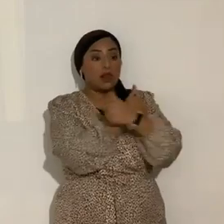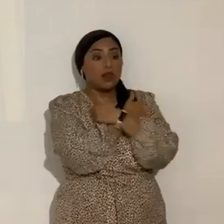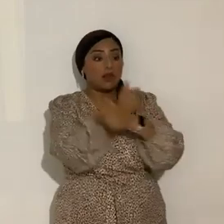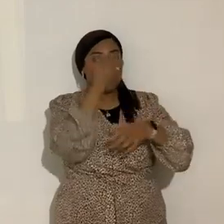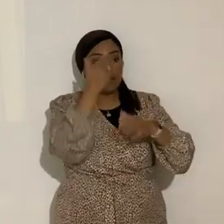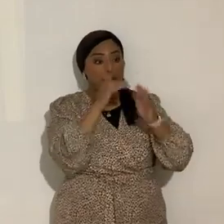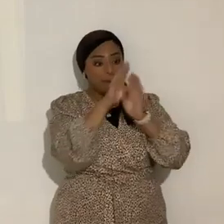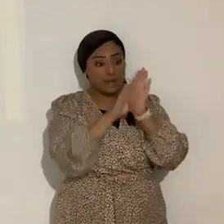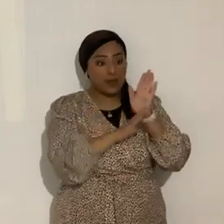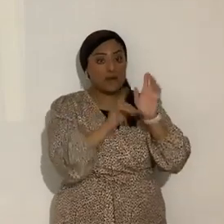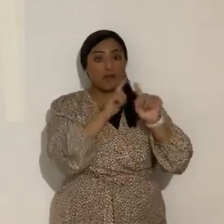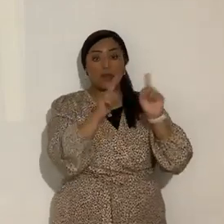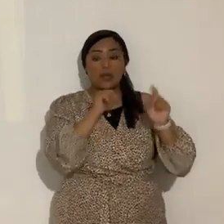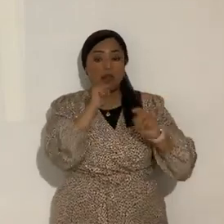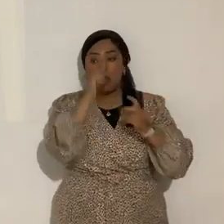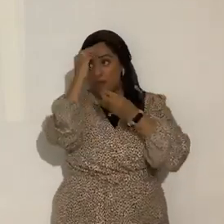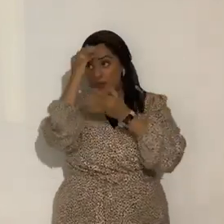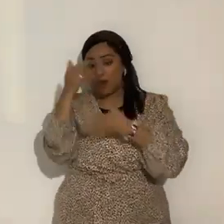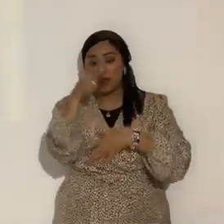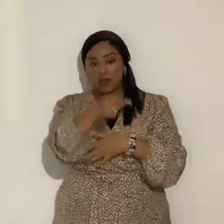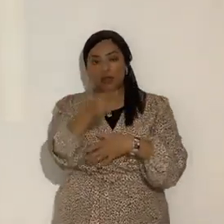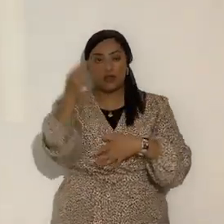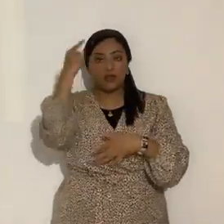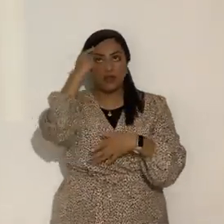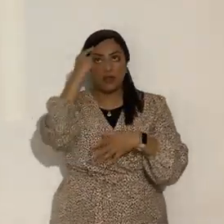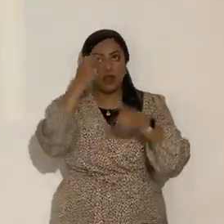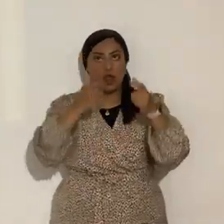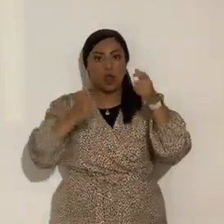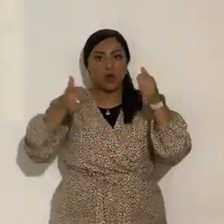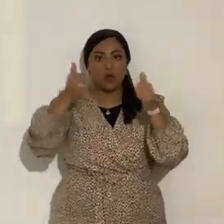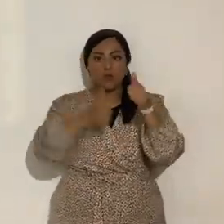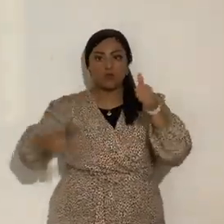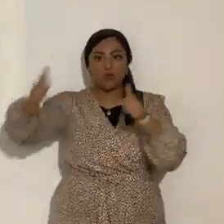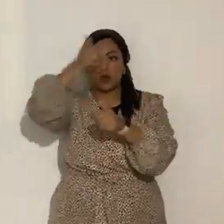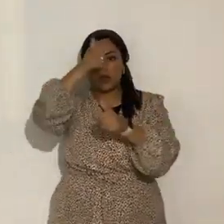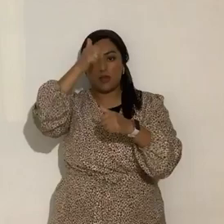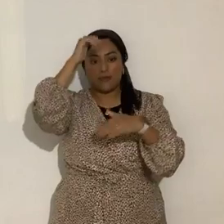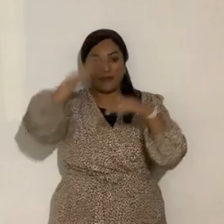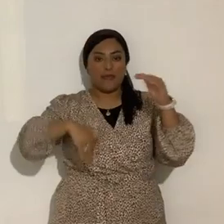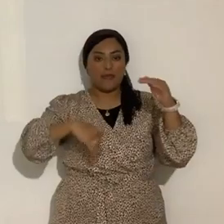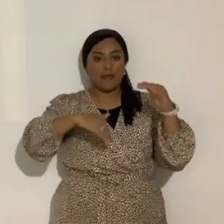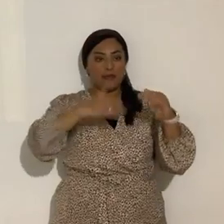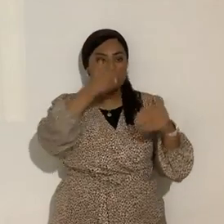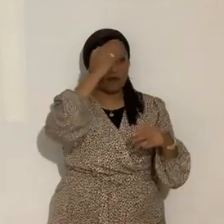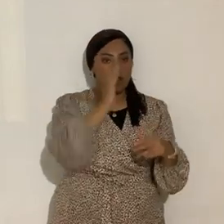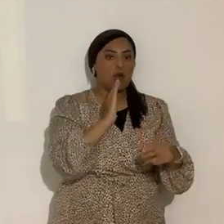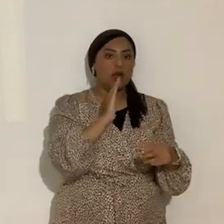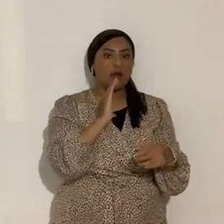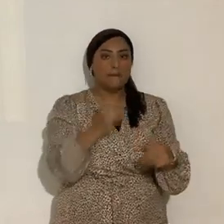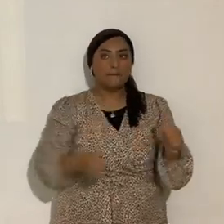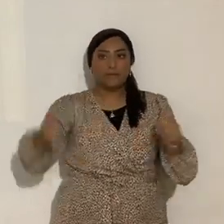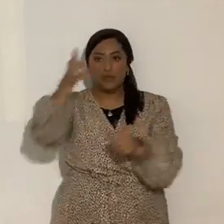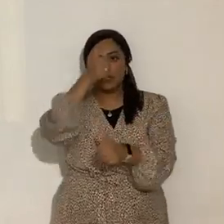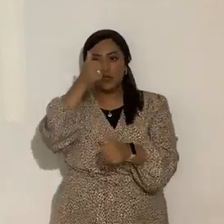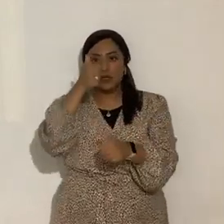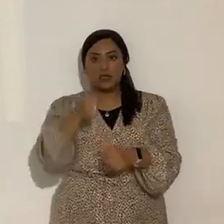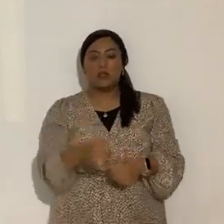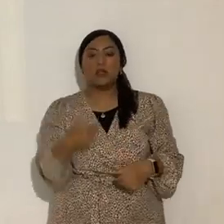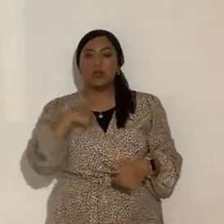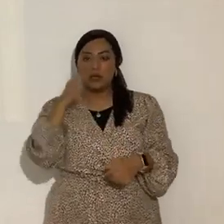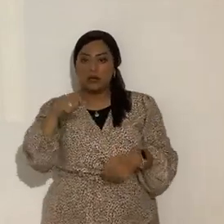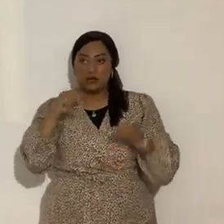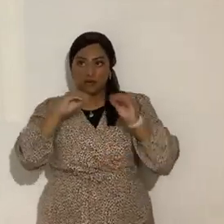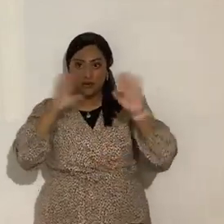le obedece, entonces está creyendo superior a Dios, al Dios de la Biblia me estoy refiriendo. Tengo que hacer esas